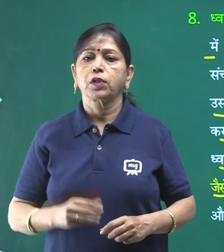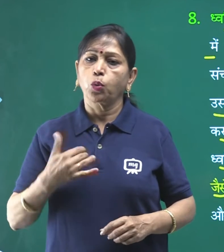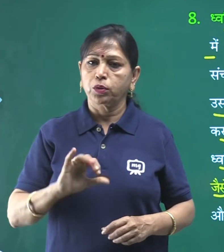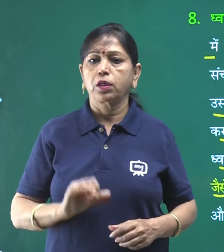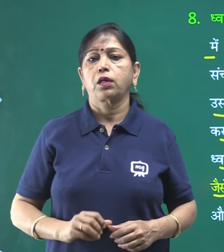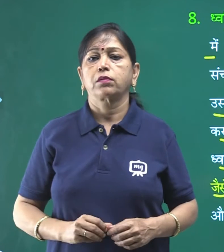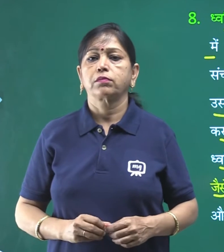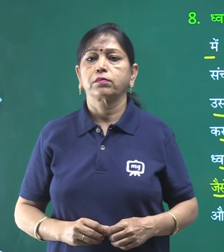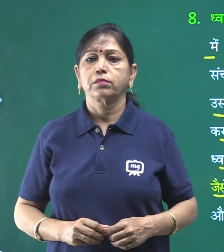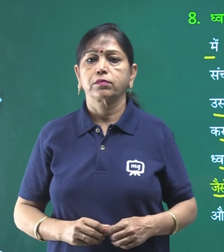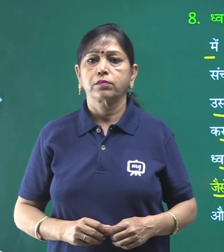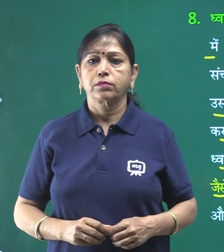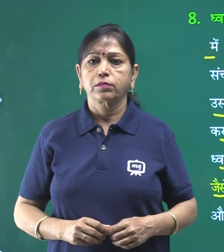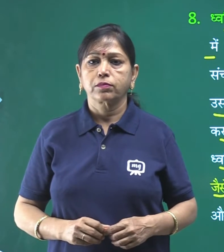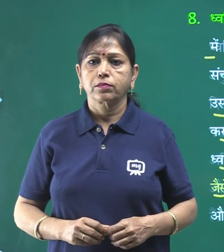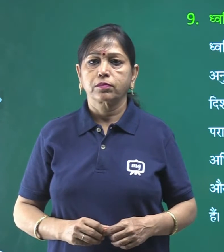होती है।